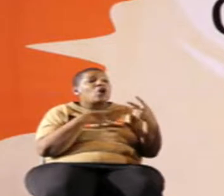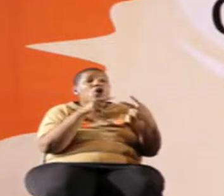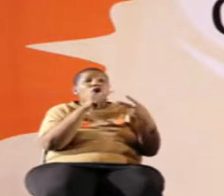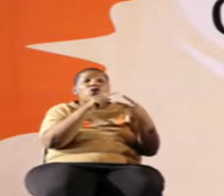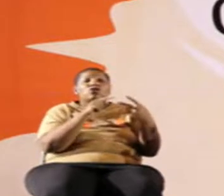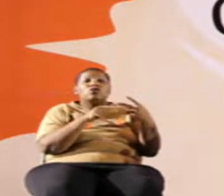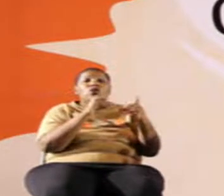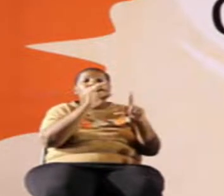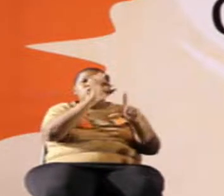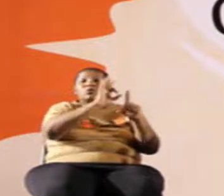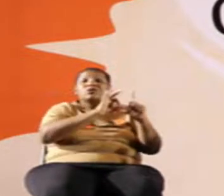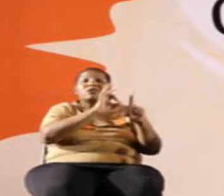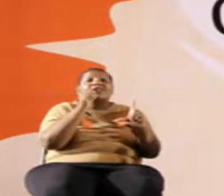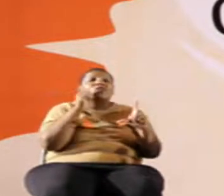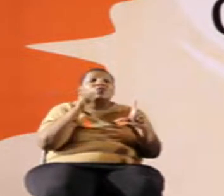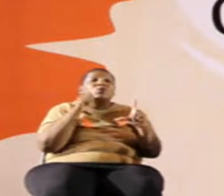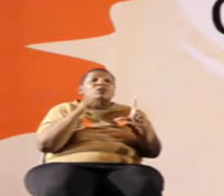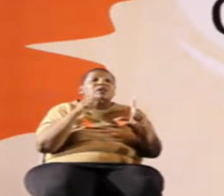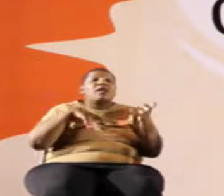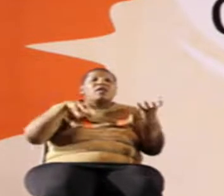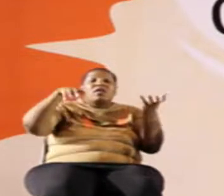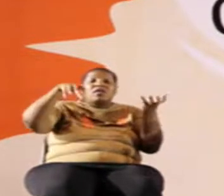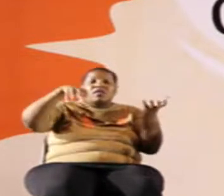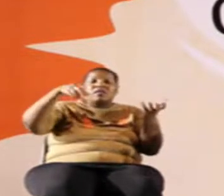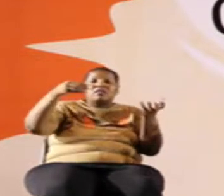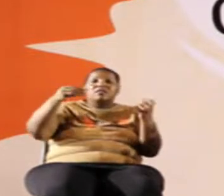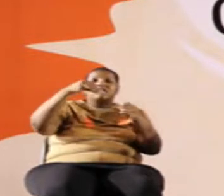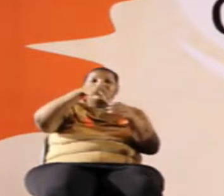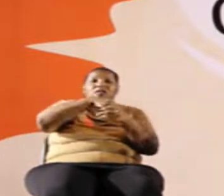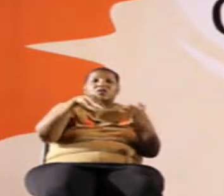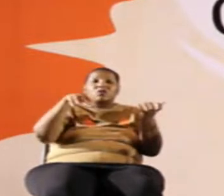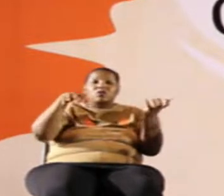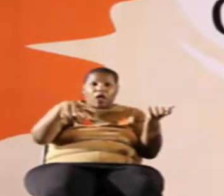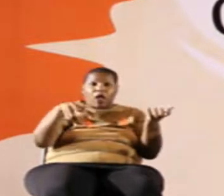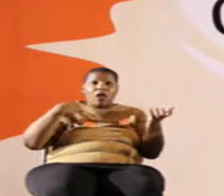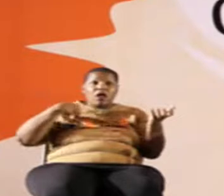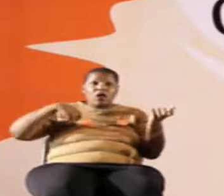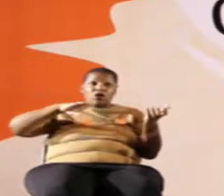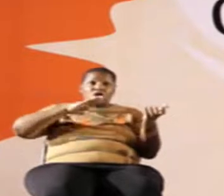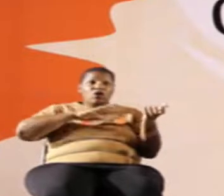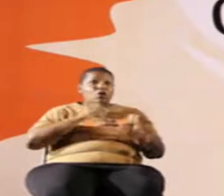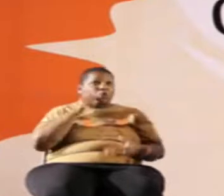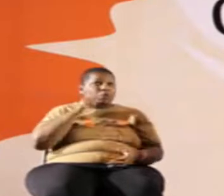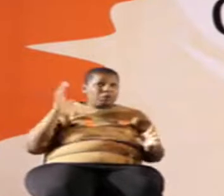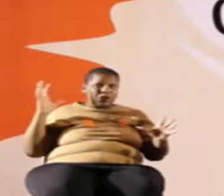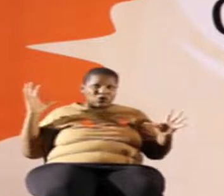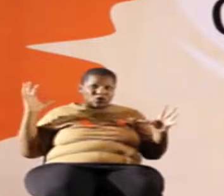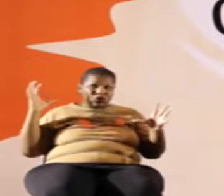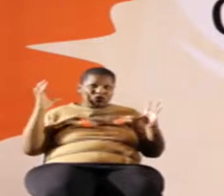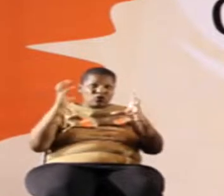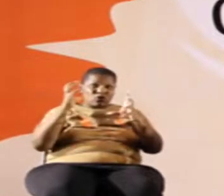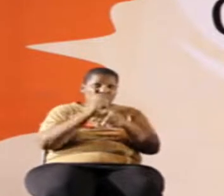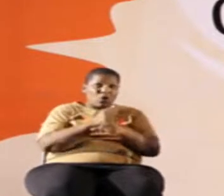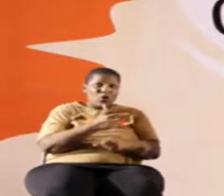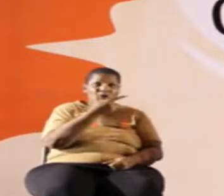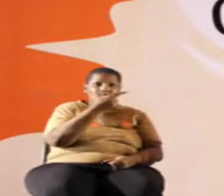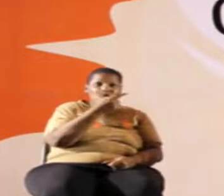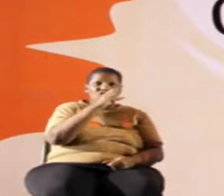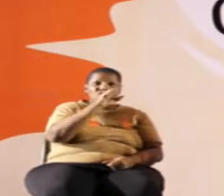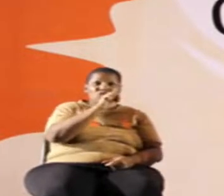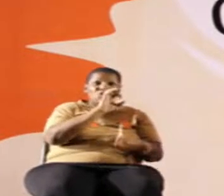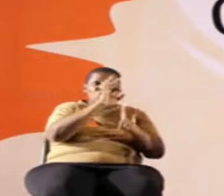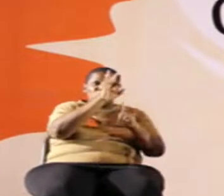de mulheres negras dentro do Congresso Nacional, quando nós, mulheres negras, somamos 28%